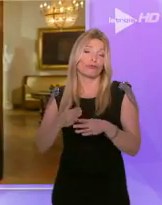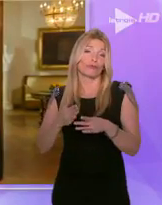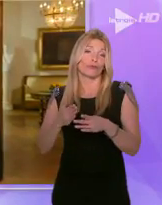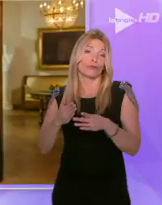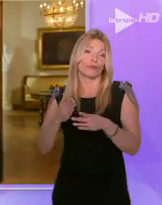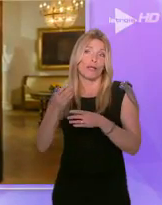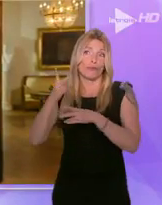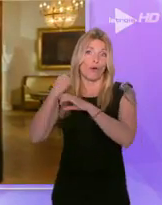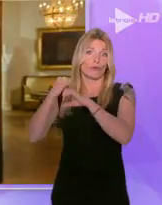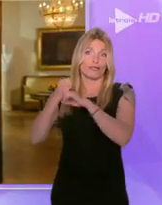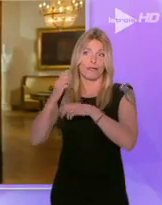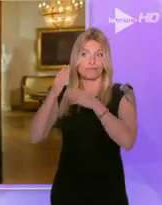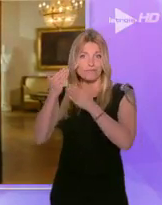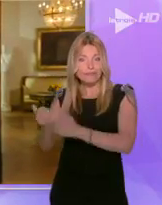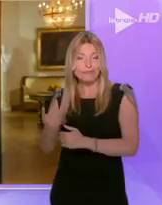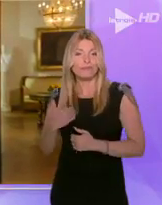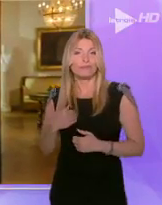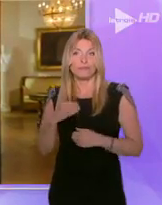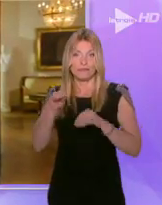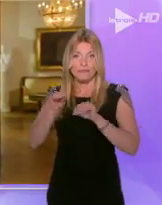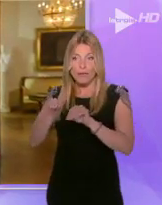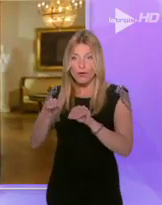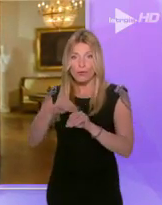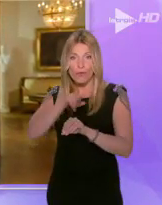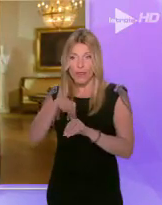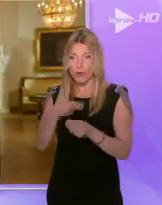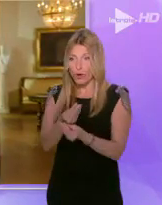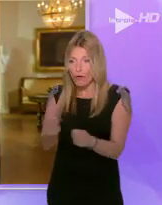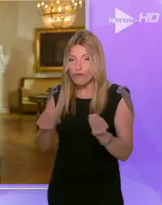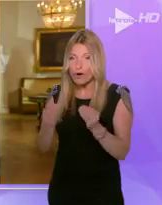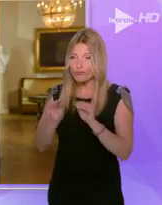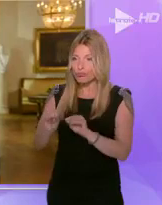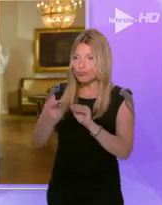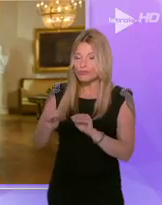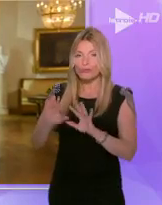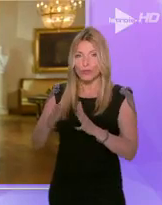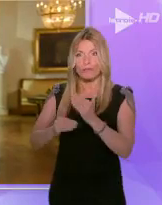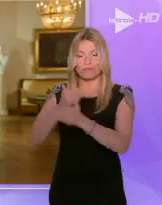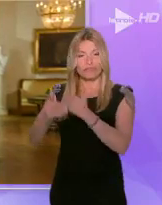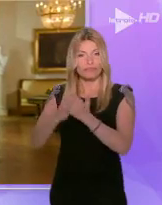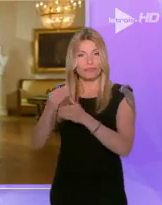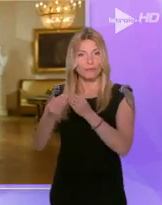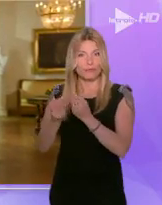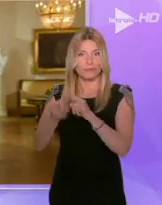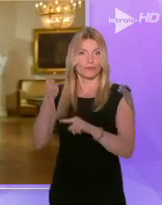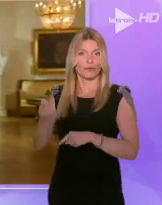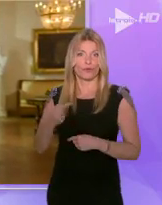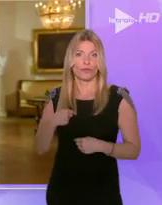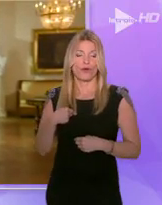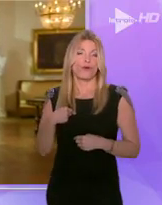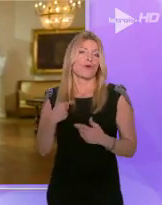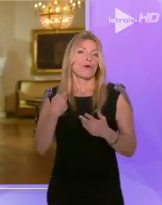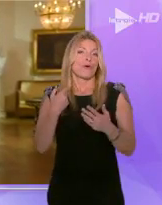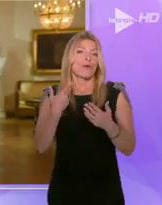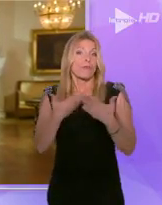Apprenons également à nos enfants à porter ce regard-là sur le monde. Le bien-être et le bonheur que nous